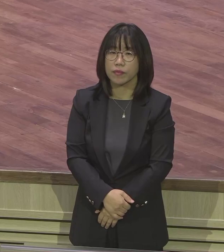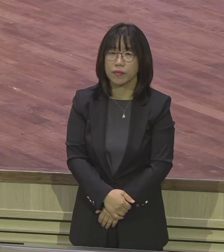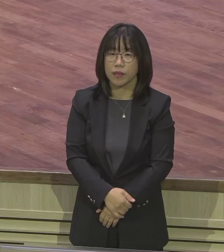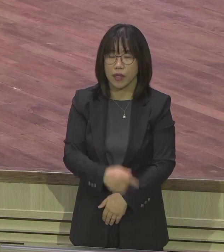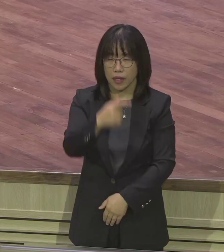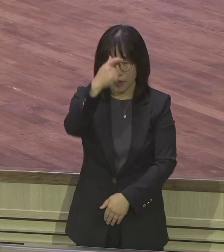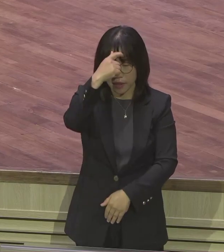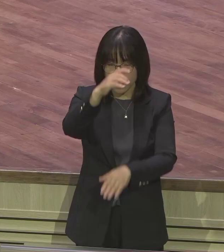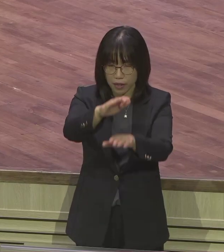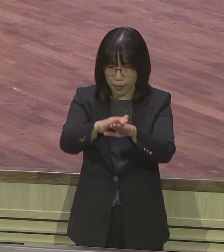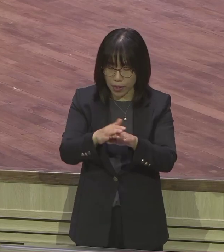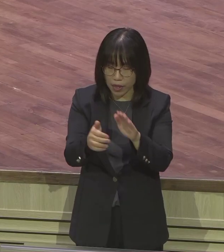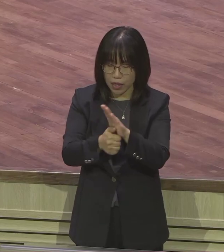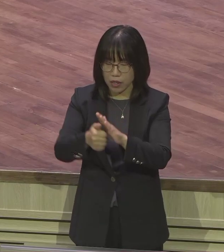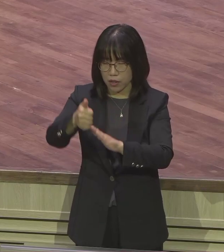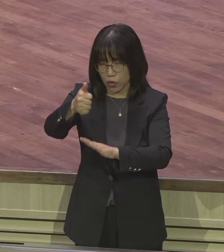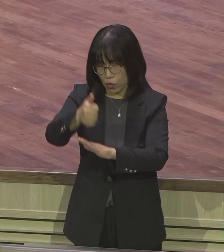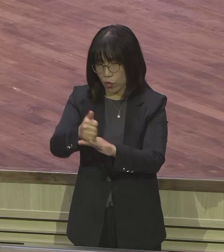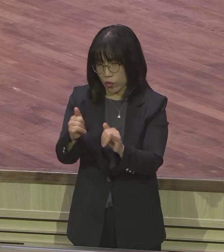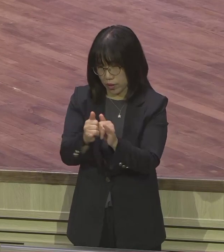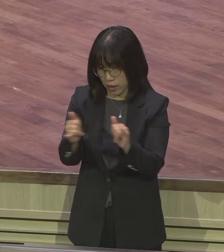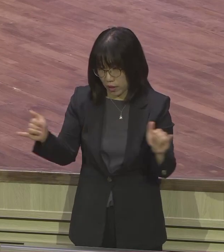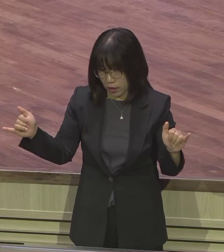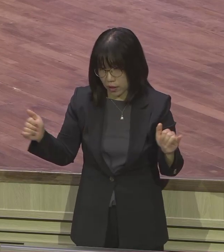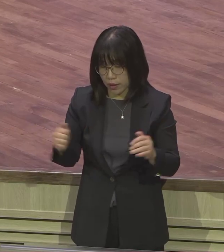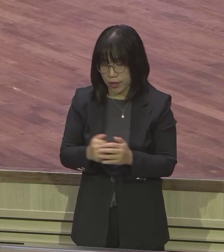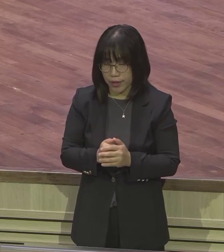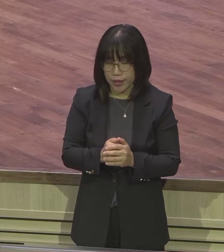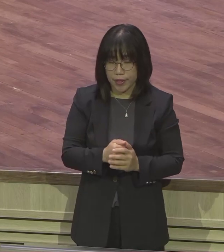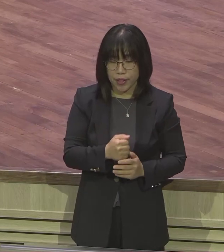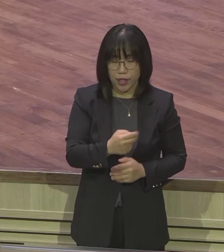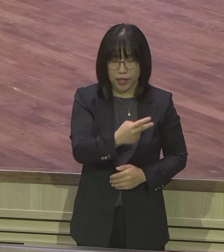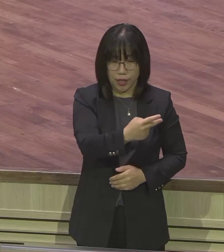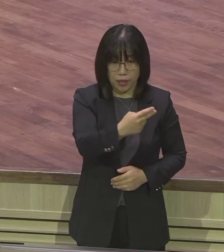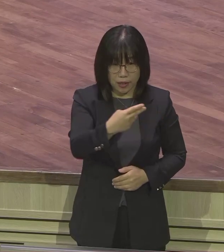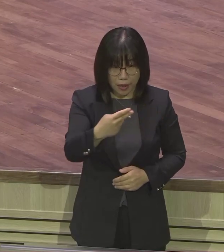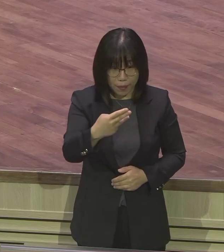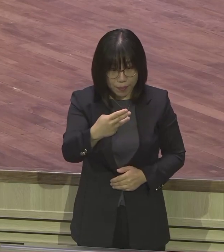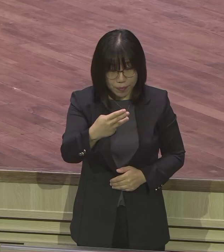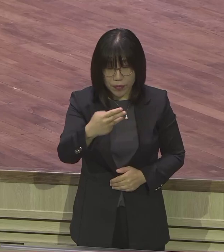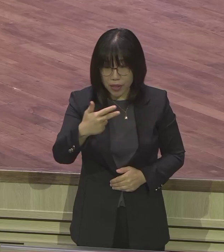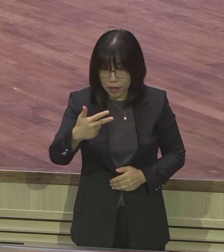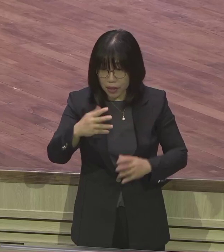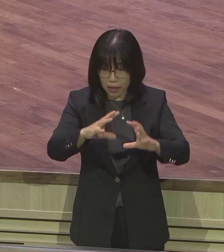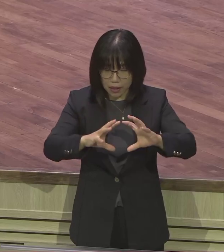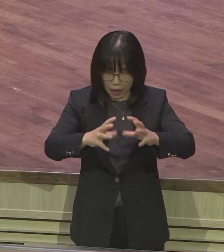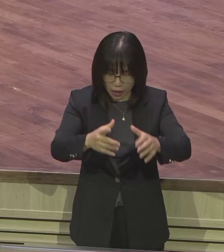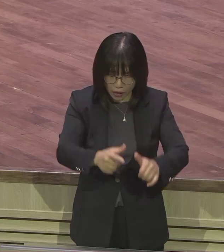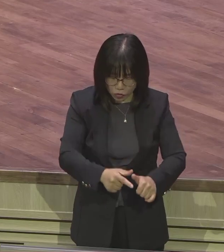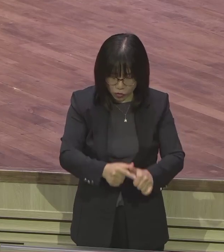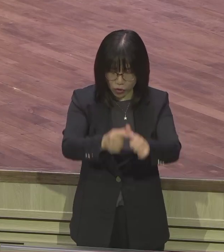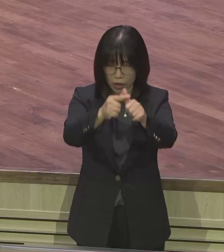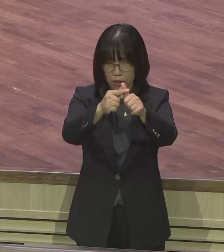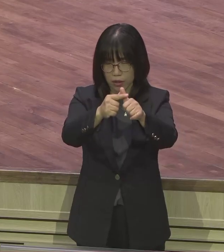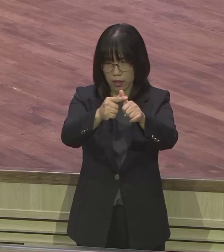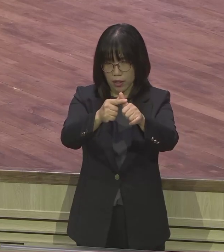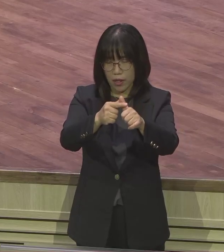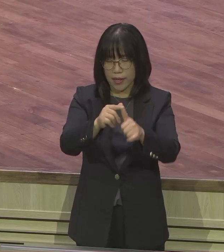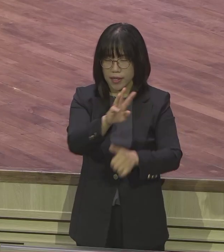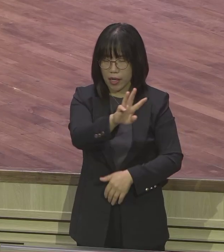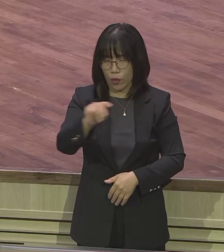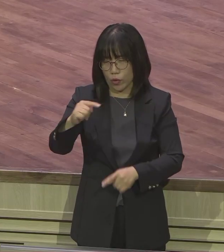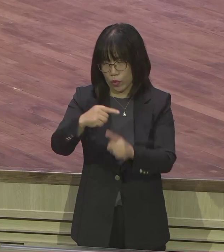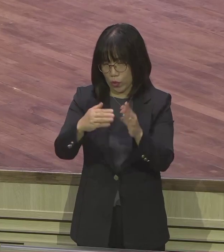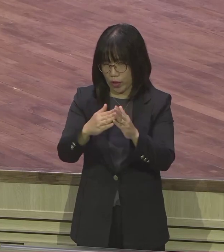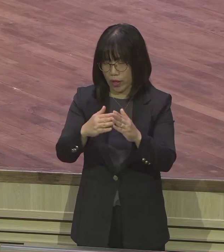예배에 성공하는 그래서 237 나라를 살리는데 정말로 하나님 앞에 나를 시대적 대표적 기념비적 이 예언계를